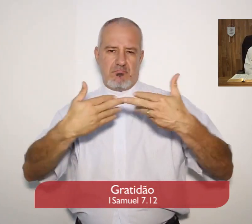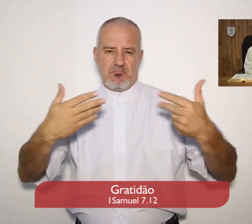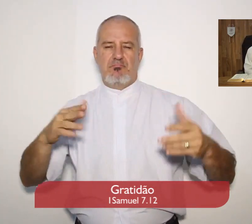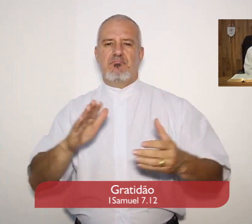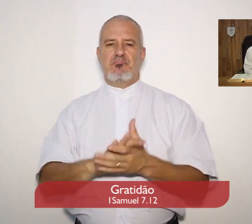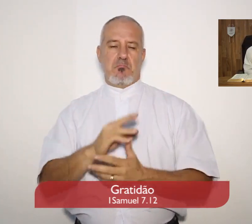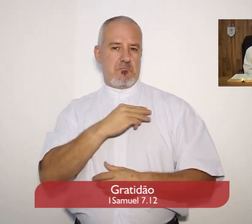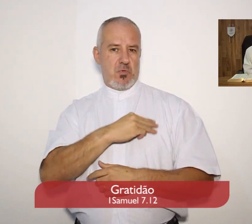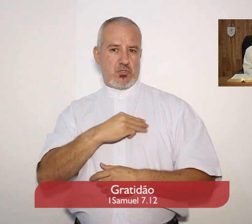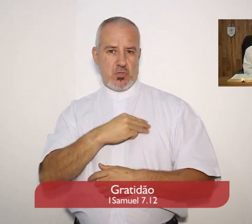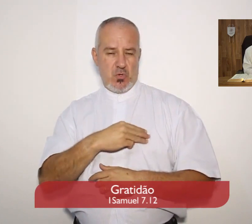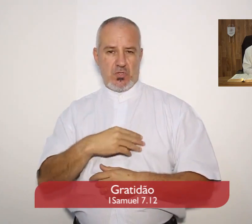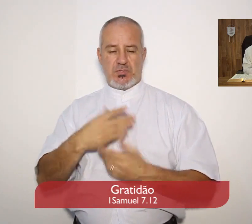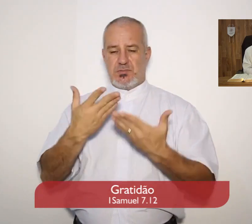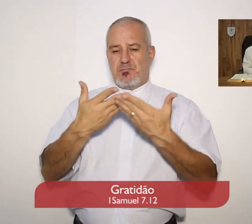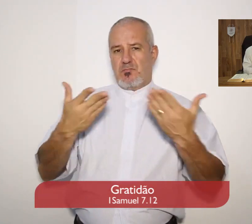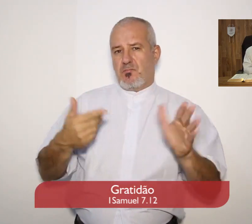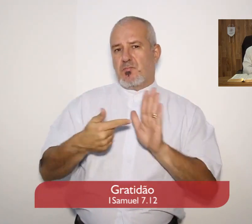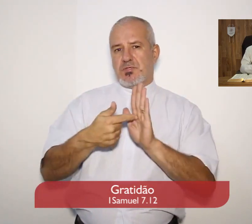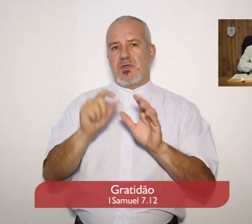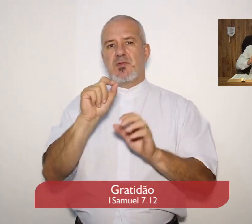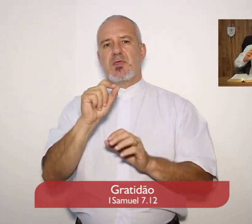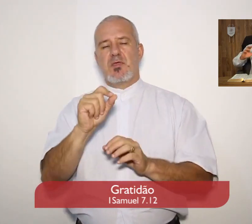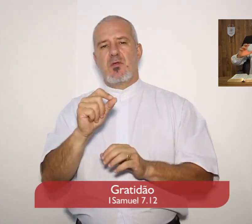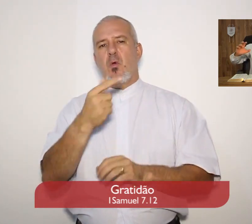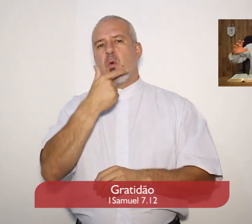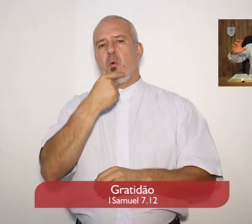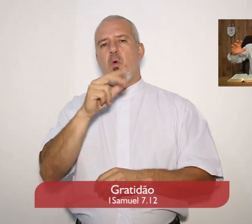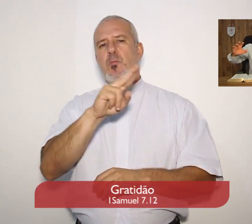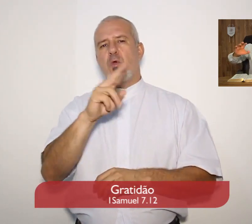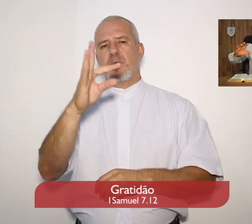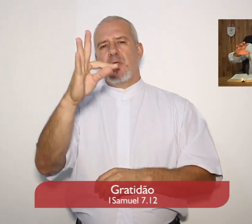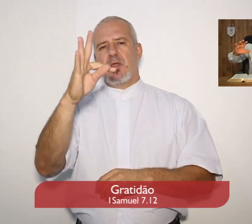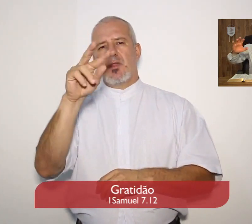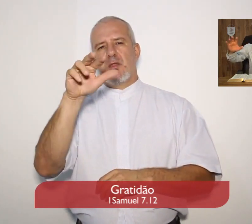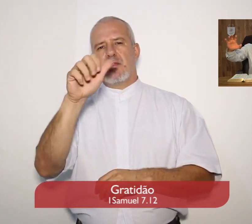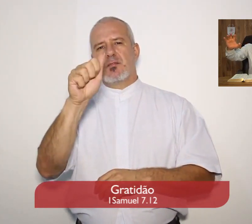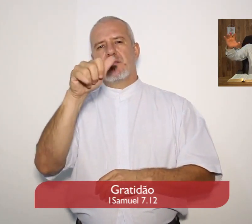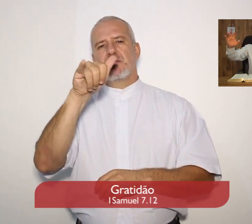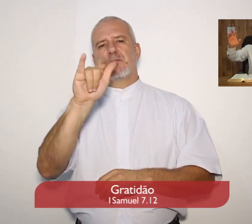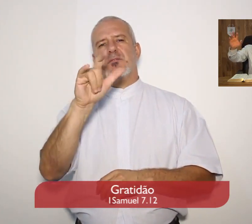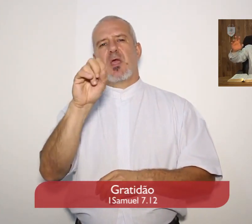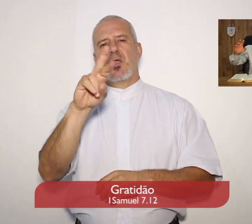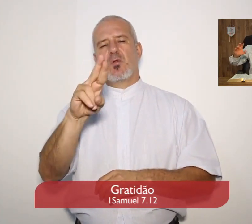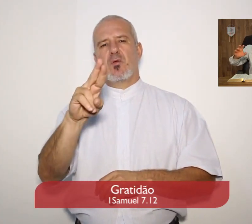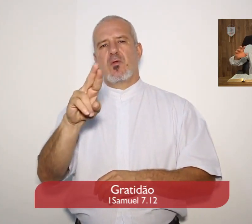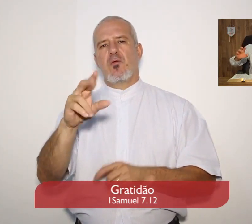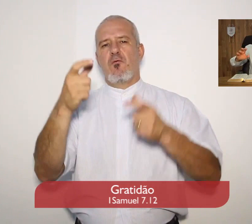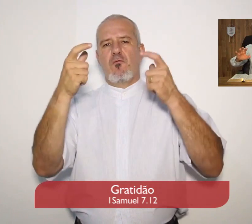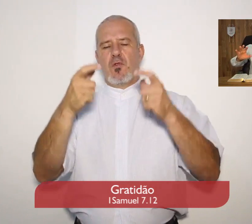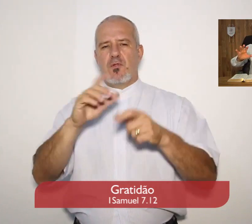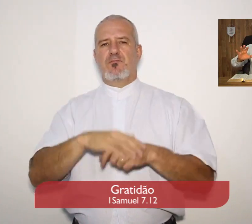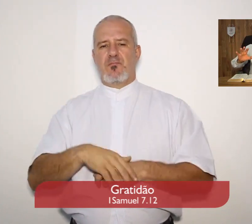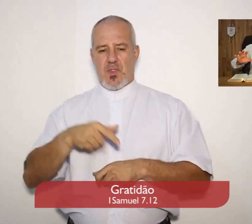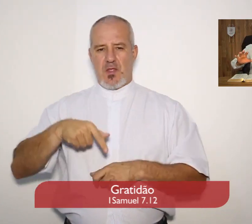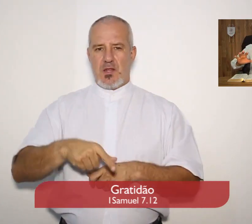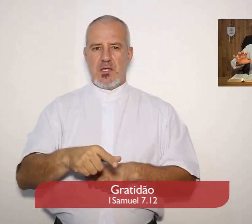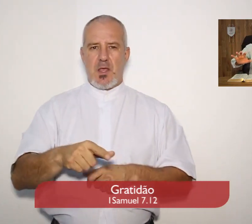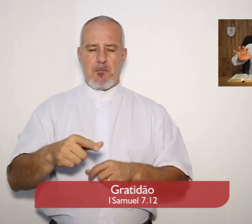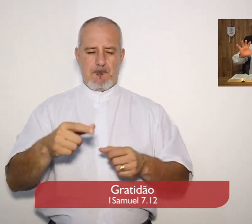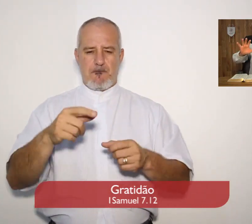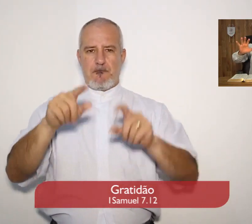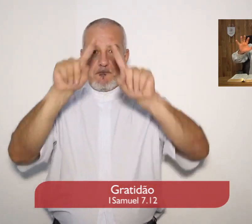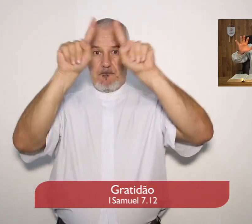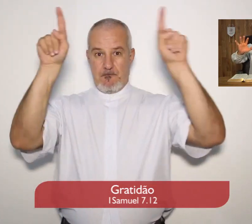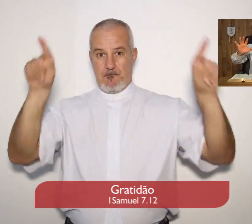modernas, ele dizia o seguinte: ele costumava pendurar em todas as casas onde morava uma